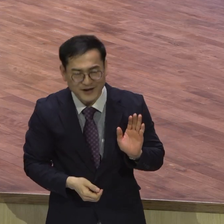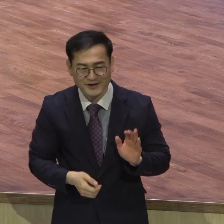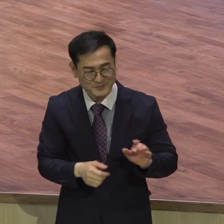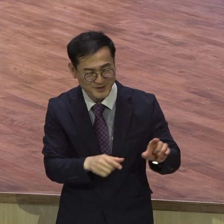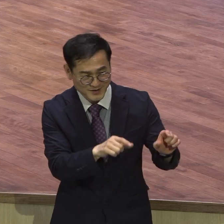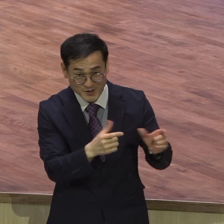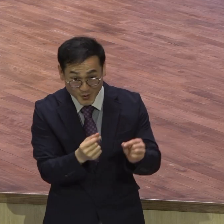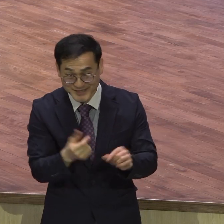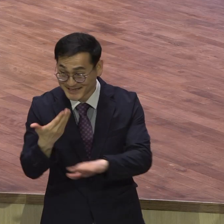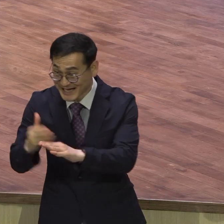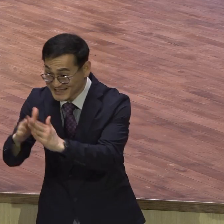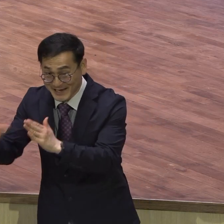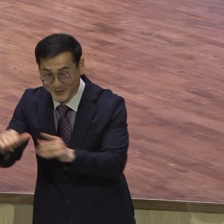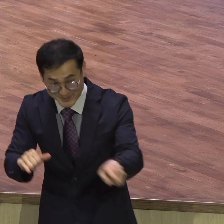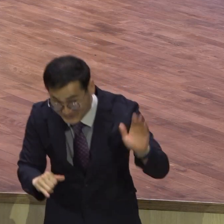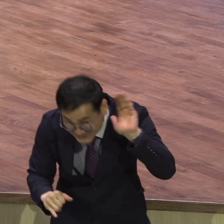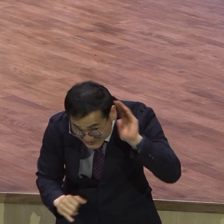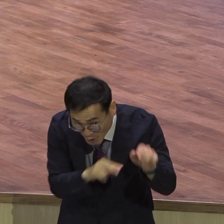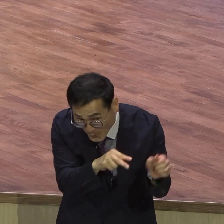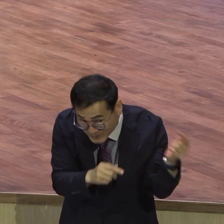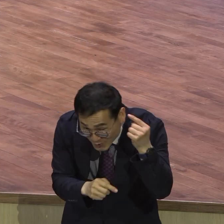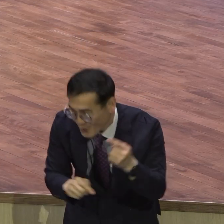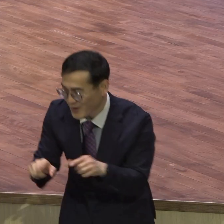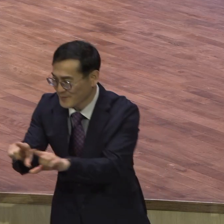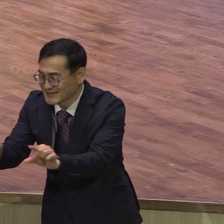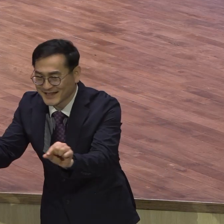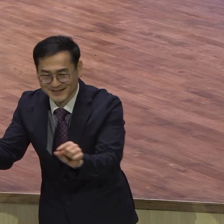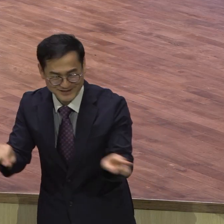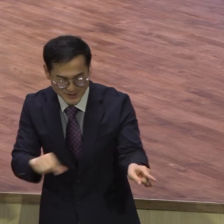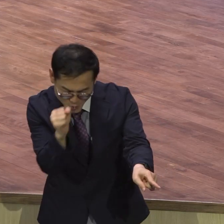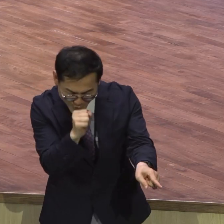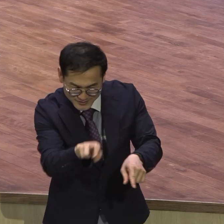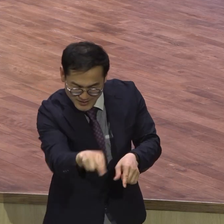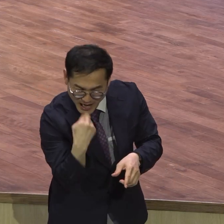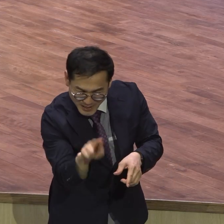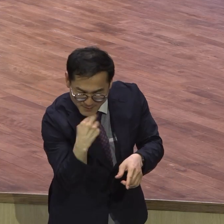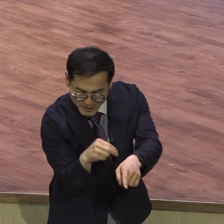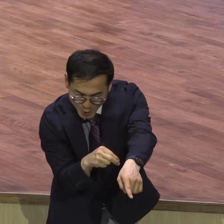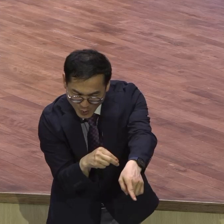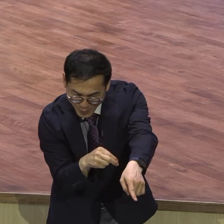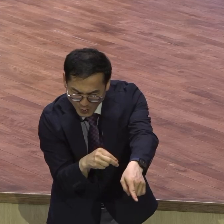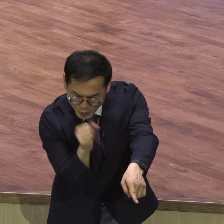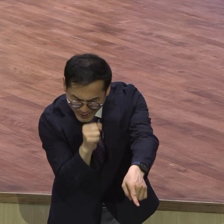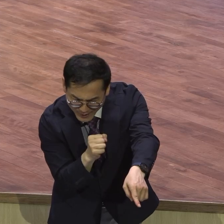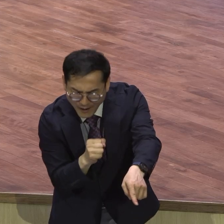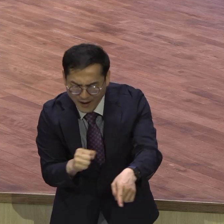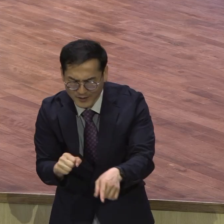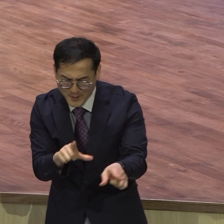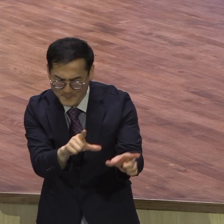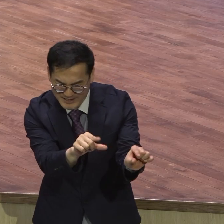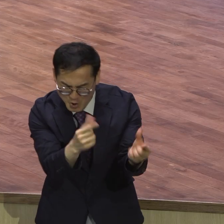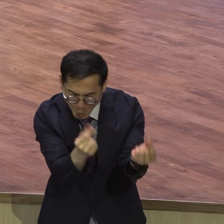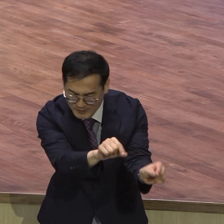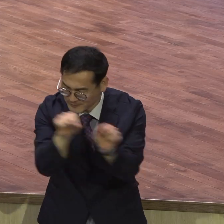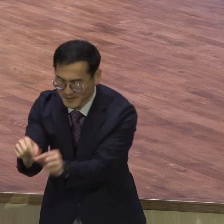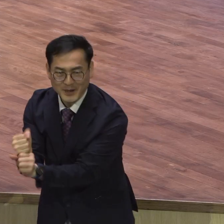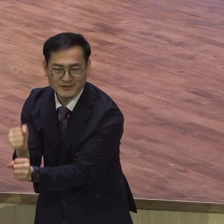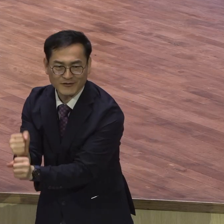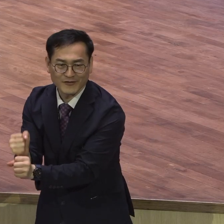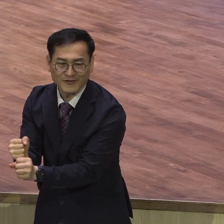상이 같은 거지요. 좋아한다니까 계속 좋아하는 제가 개척하면서 제가